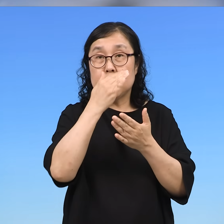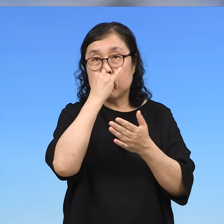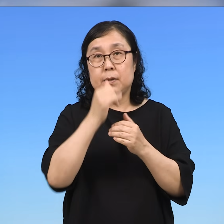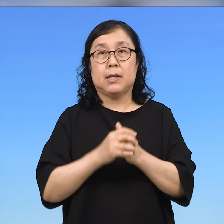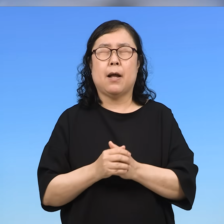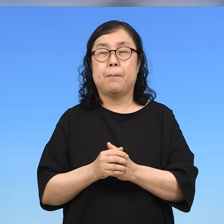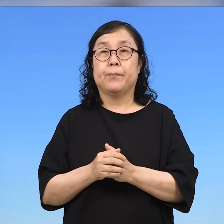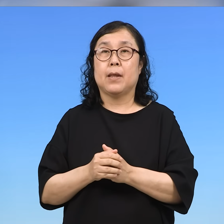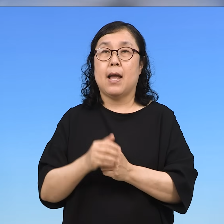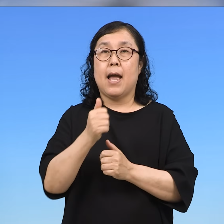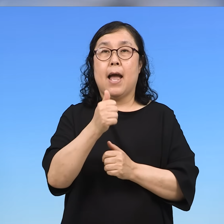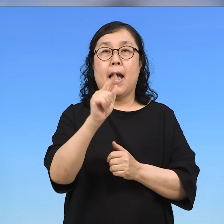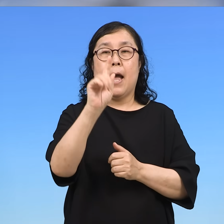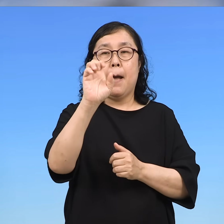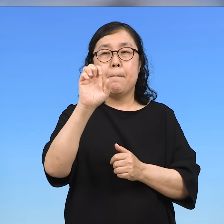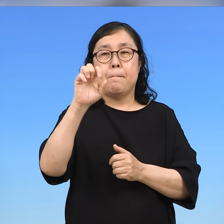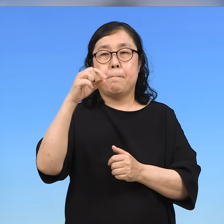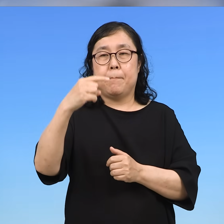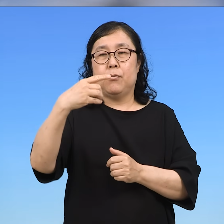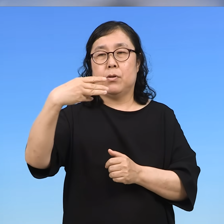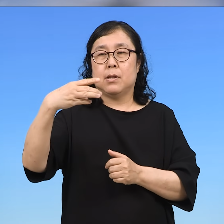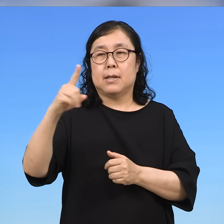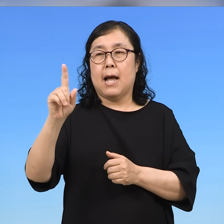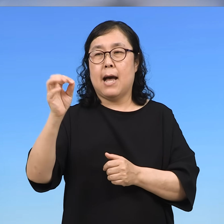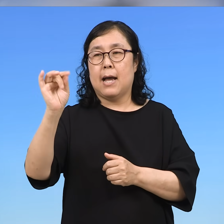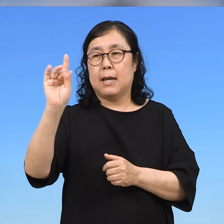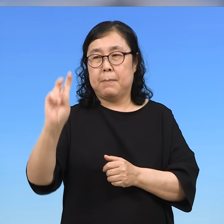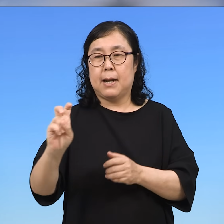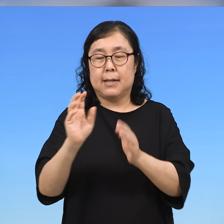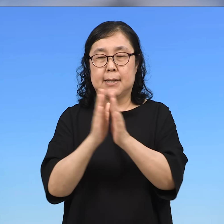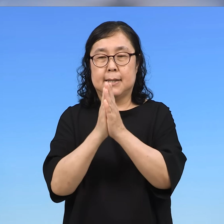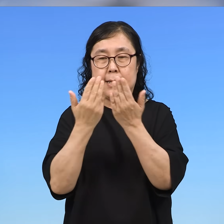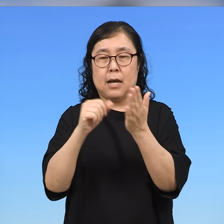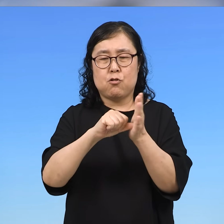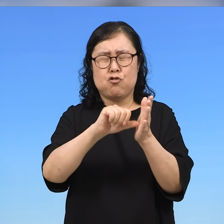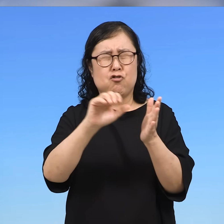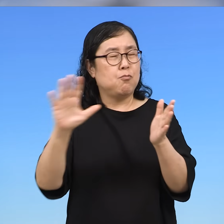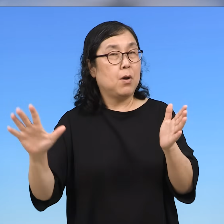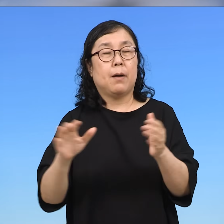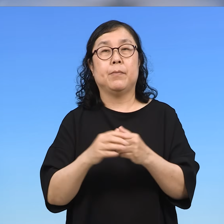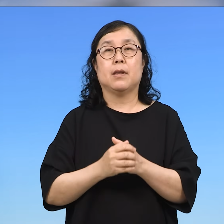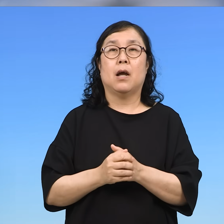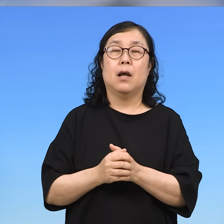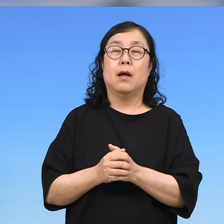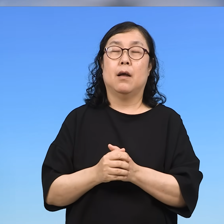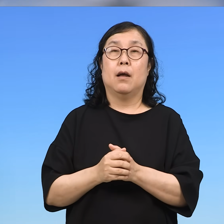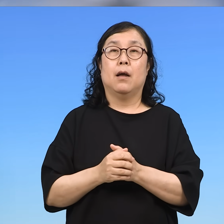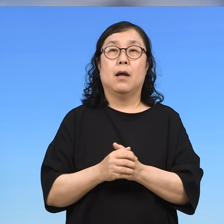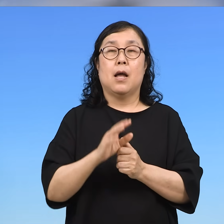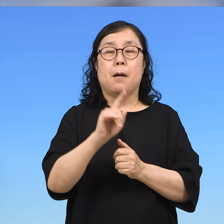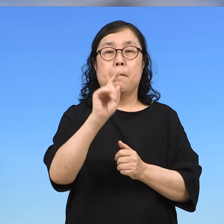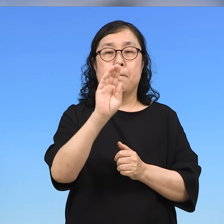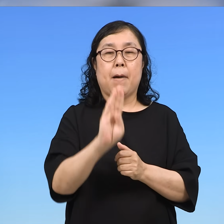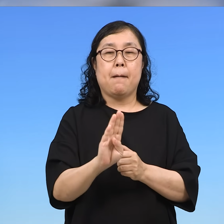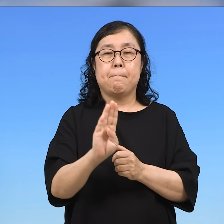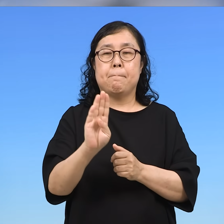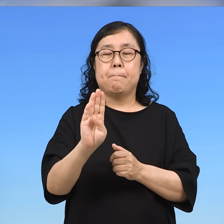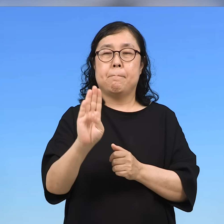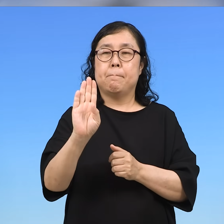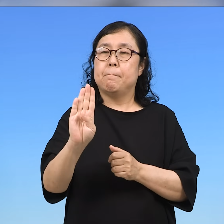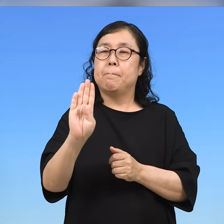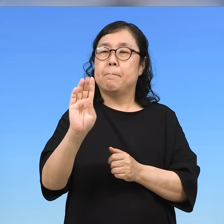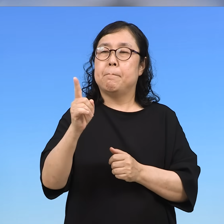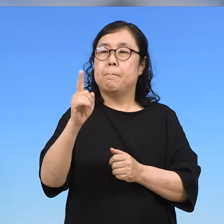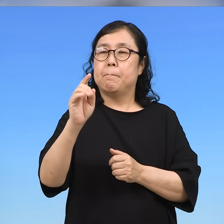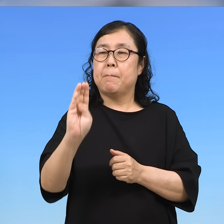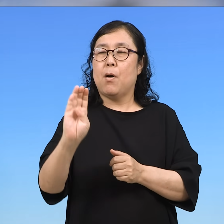하프타임이라고 하는 유명한 책이 한 권 있는데요, 이 하프타임이라는 책은 밥